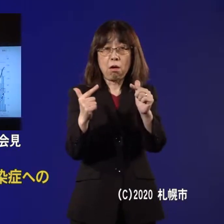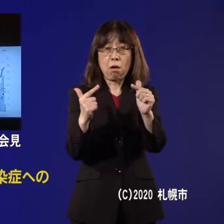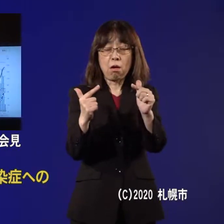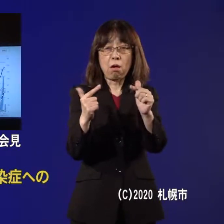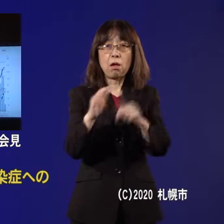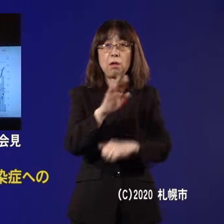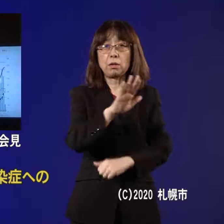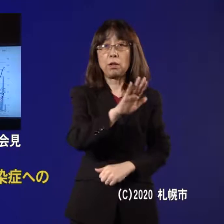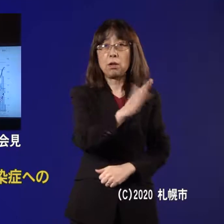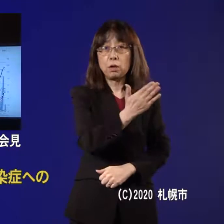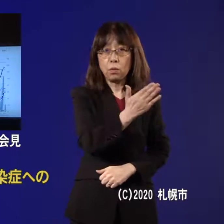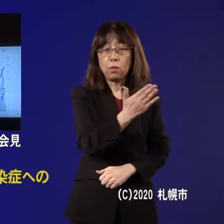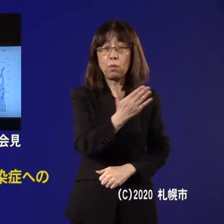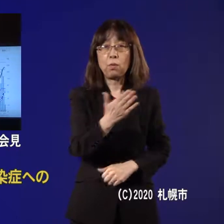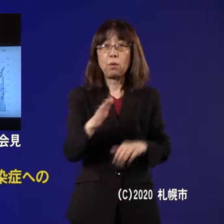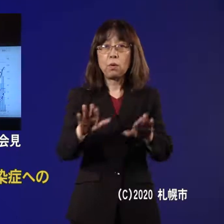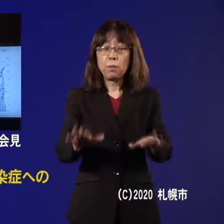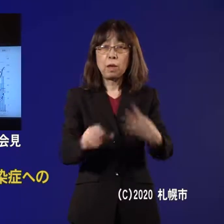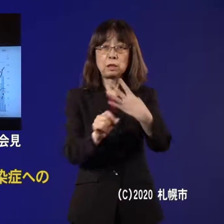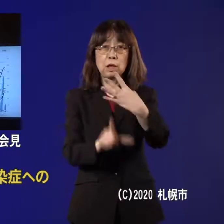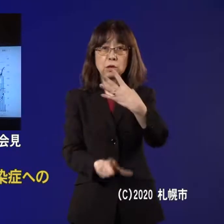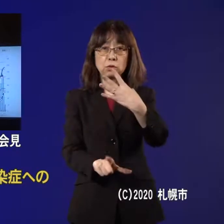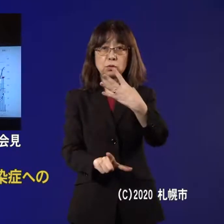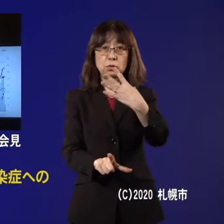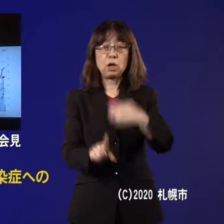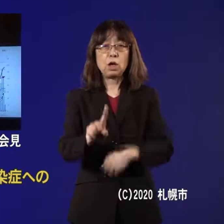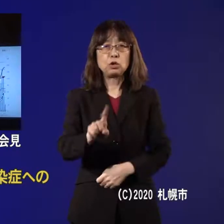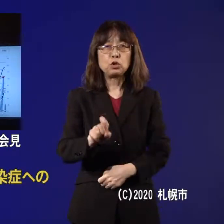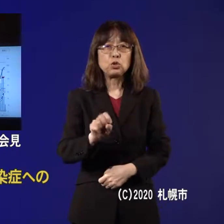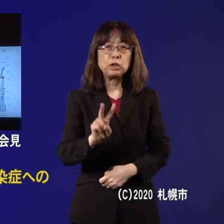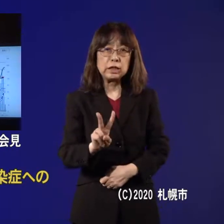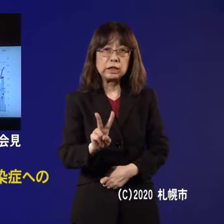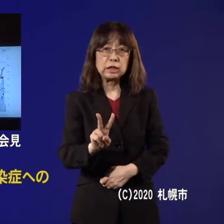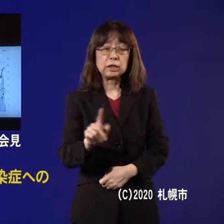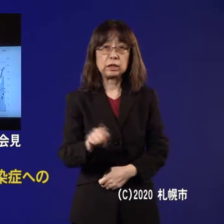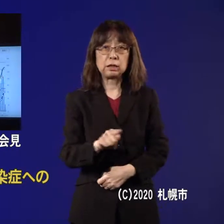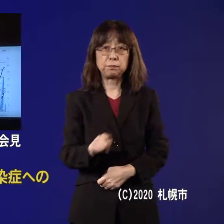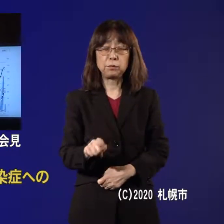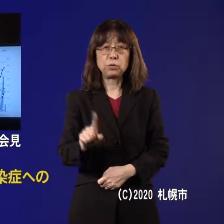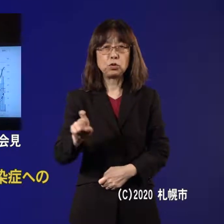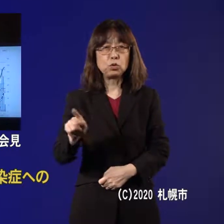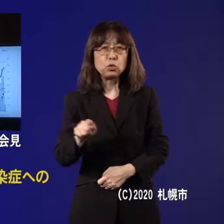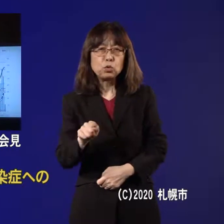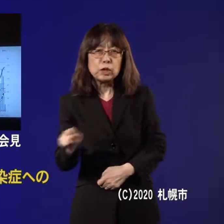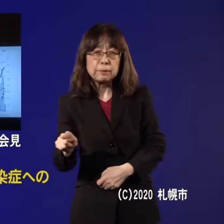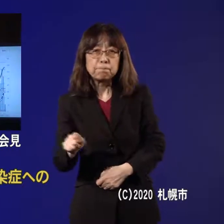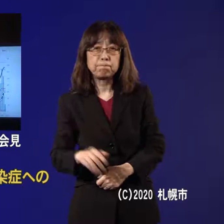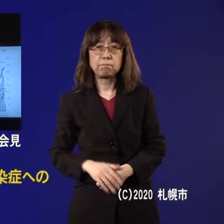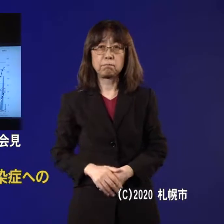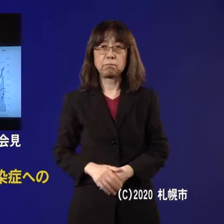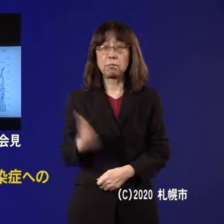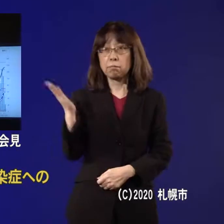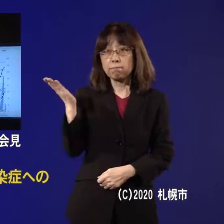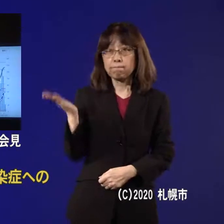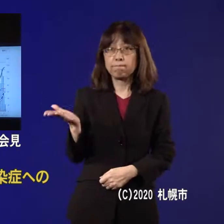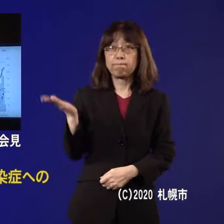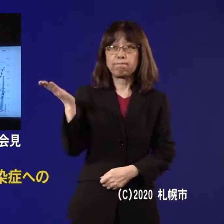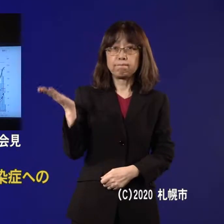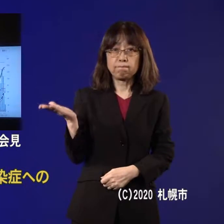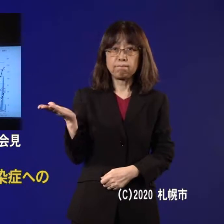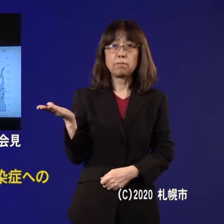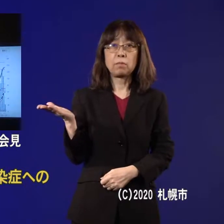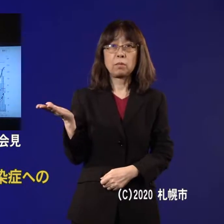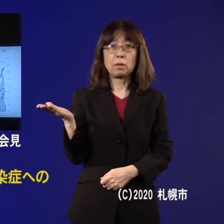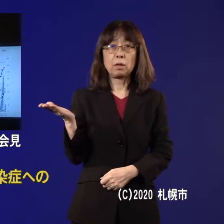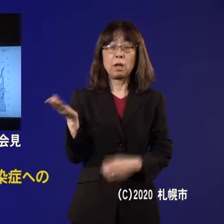ども、ここに来て12人、そして10人ということで、非常にこの